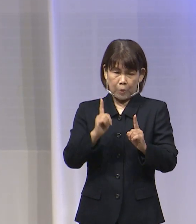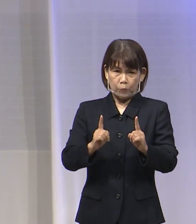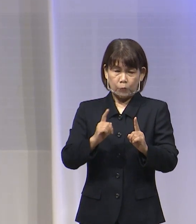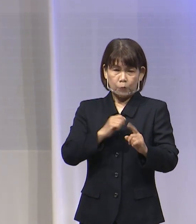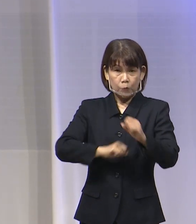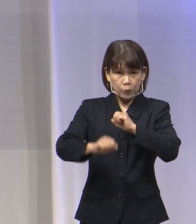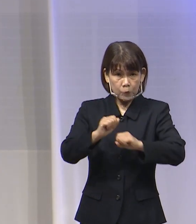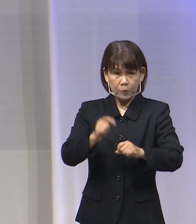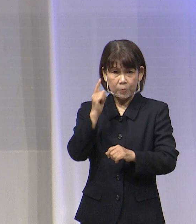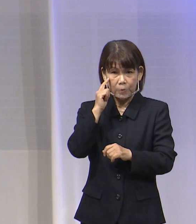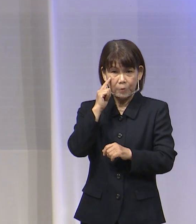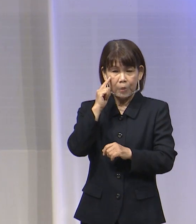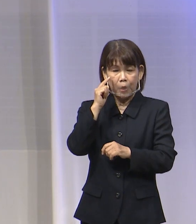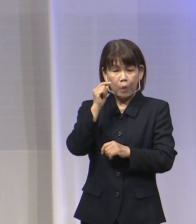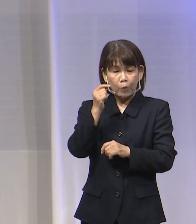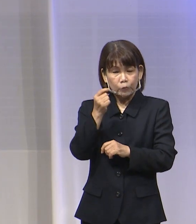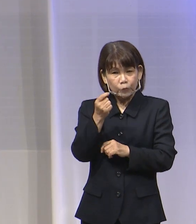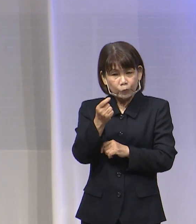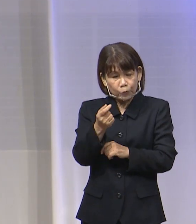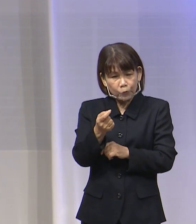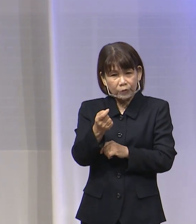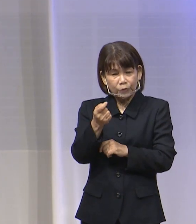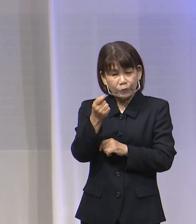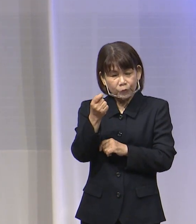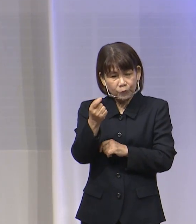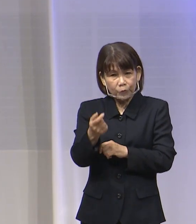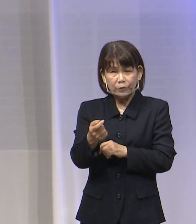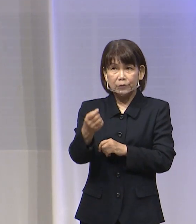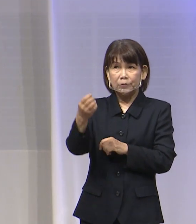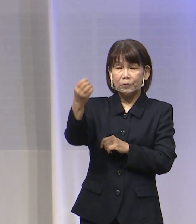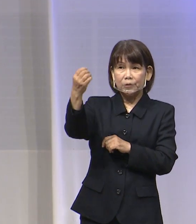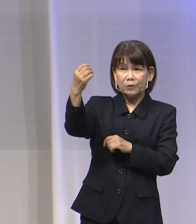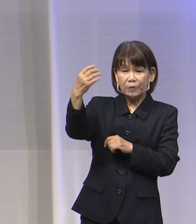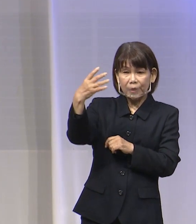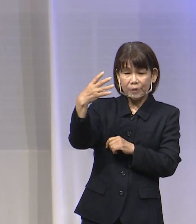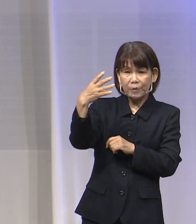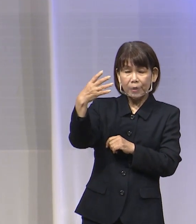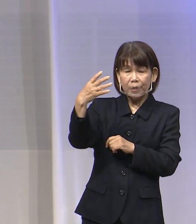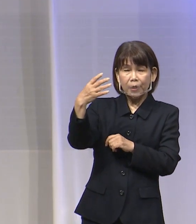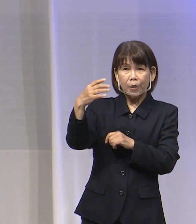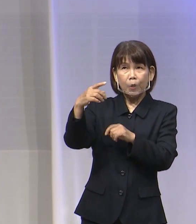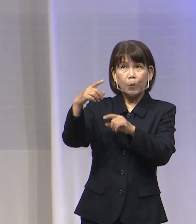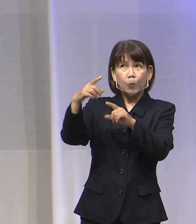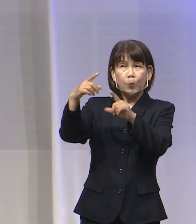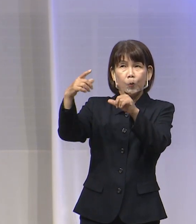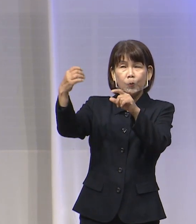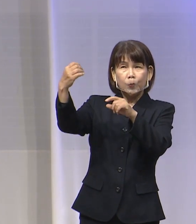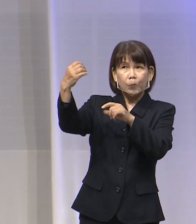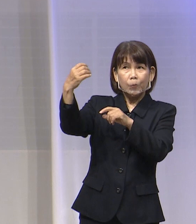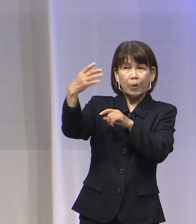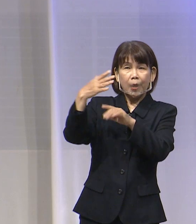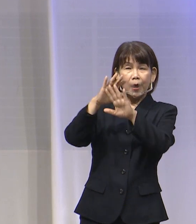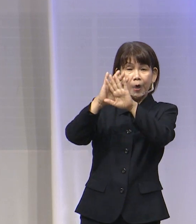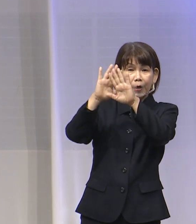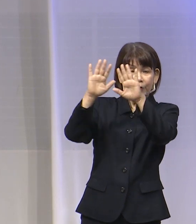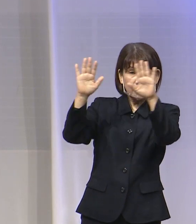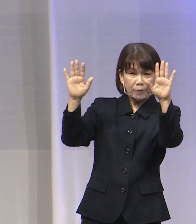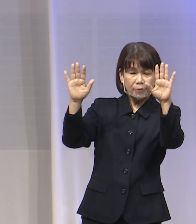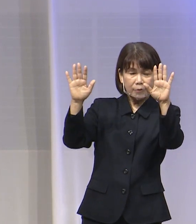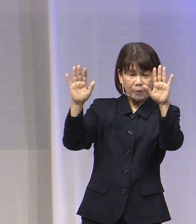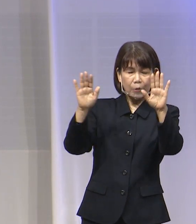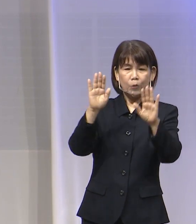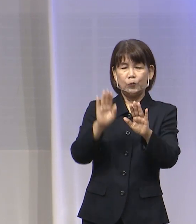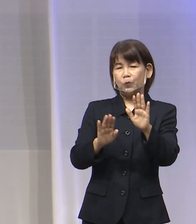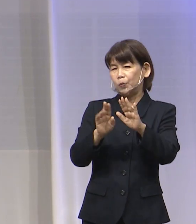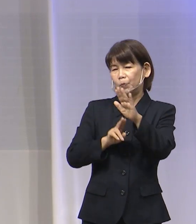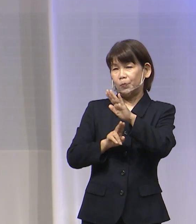少しずつ光が見えてきて大きくなってきてそしてその状況から抜け出ることができましたそういう体験があった